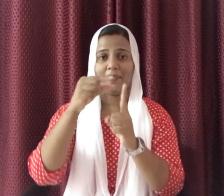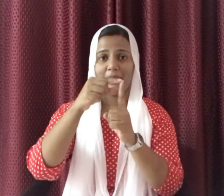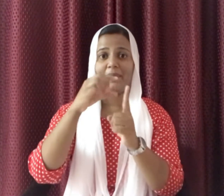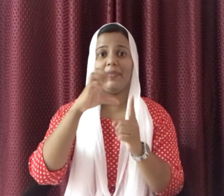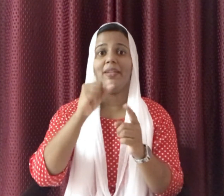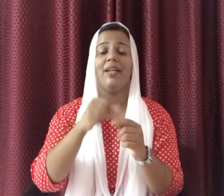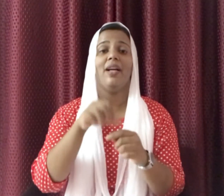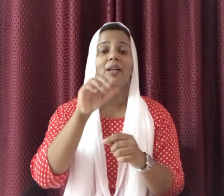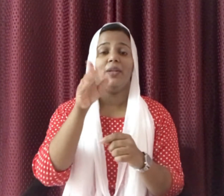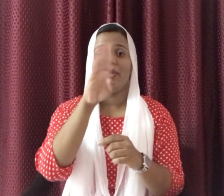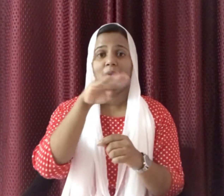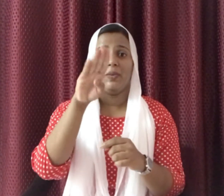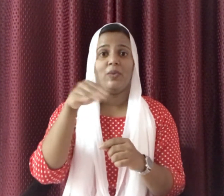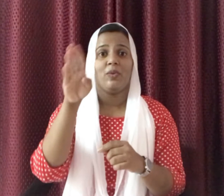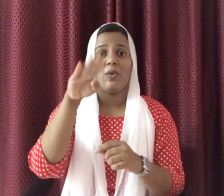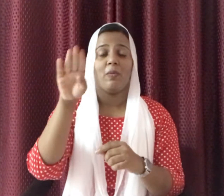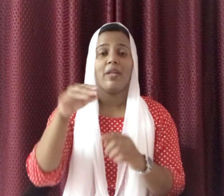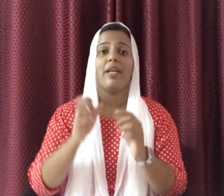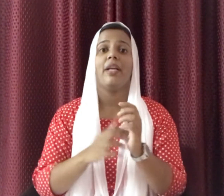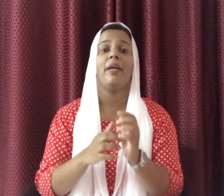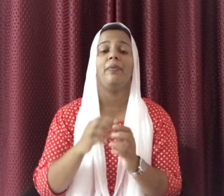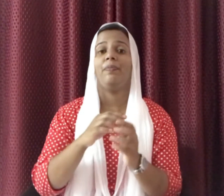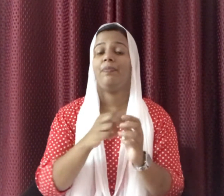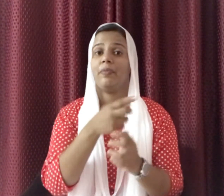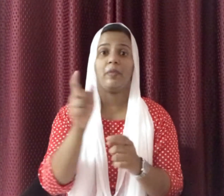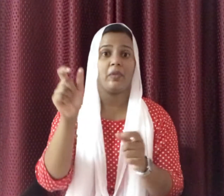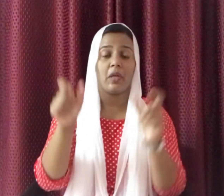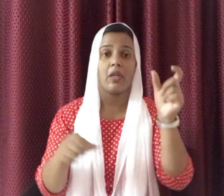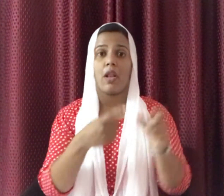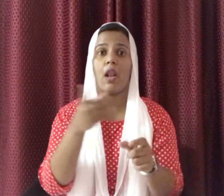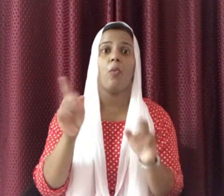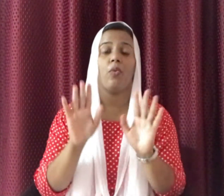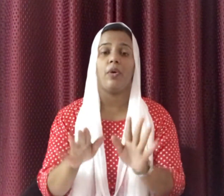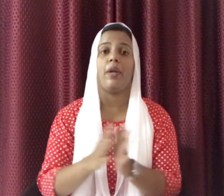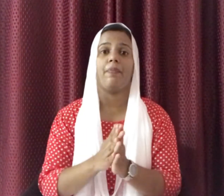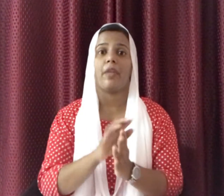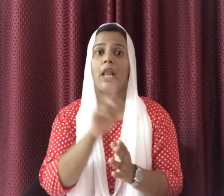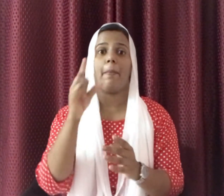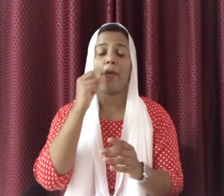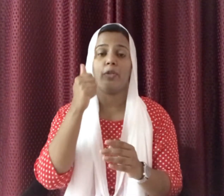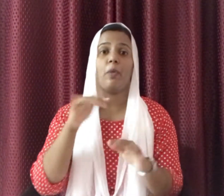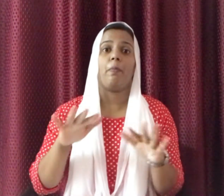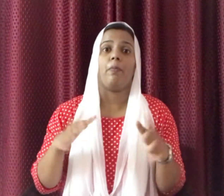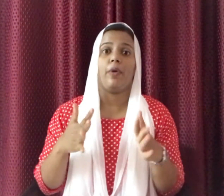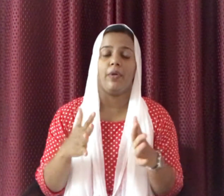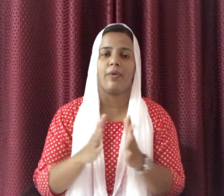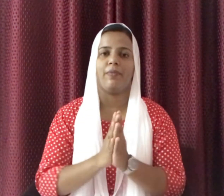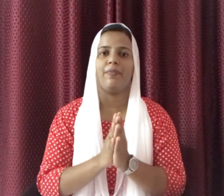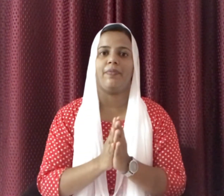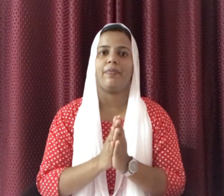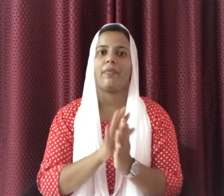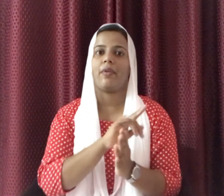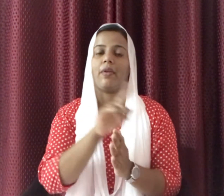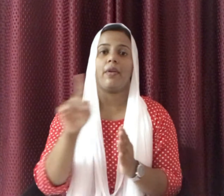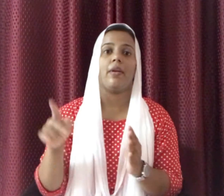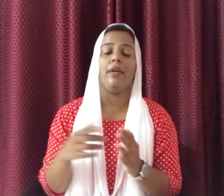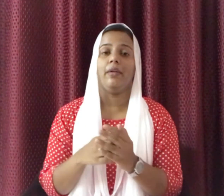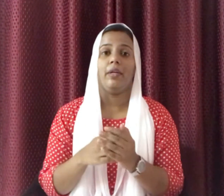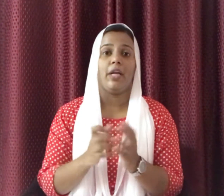സങ്കീർത്തനങ്ങൾ 99 പറയുന്നു, യഹോവ വാഴുന്നു, ജാതികൾ വിറയ്ക്കട്ടെ, അവൻ കെരൂബുകളുടെ മീതെ വസിക്കുന്നു. യഹോവ സിയോനിൽ